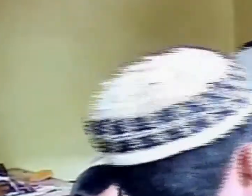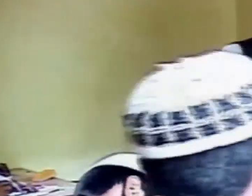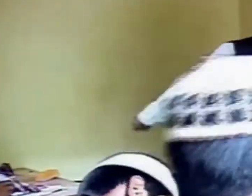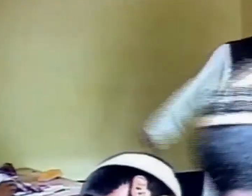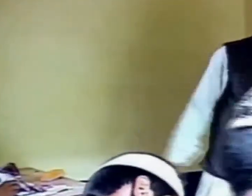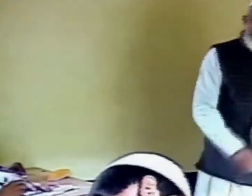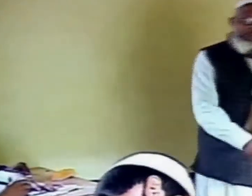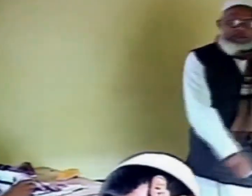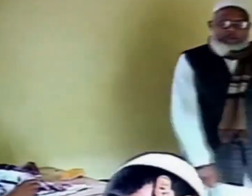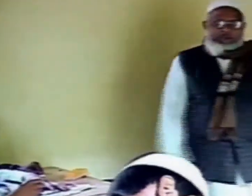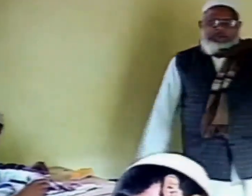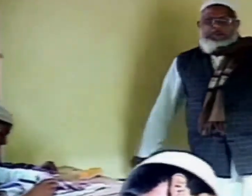मिलता फिर।